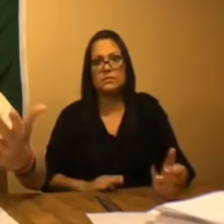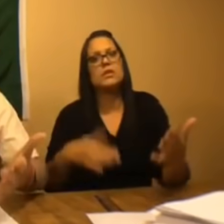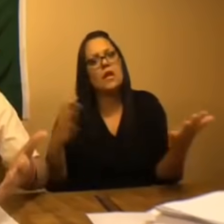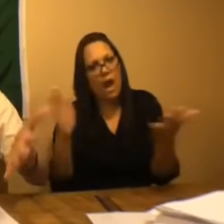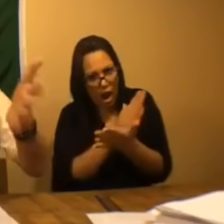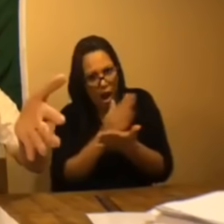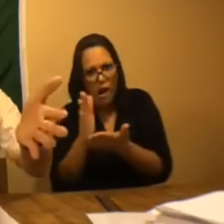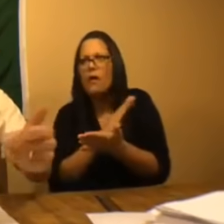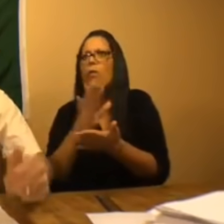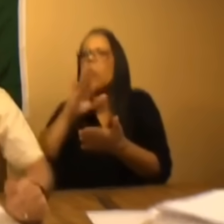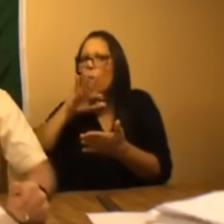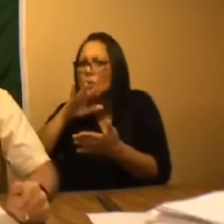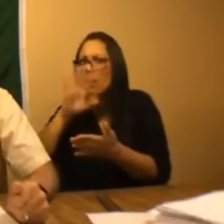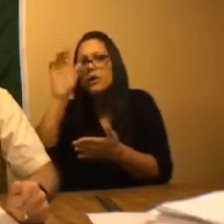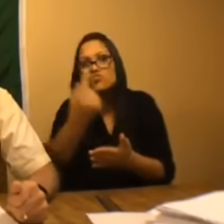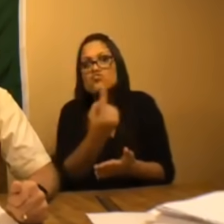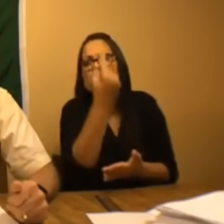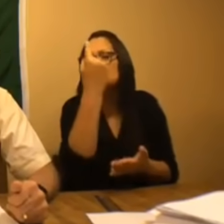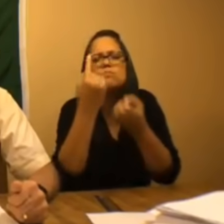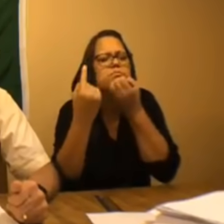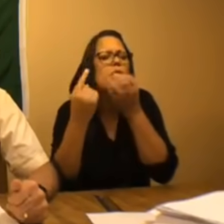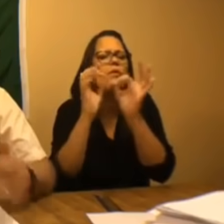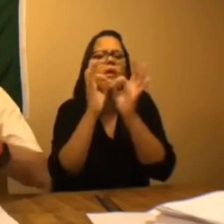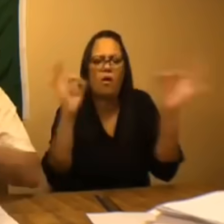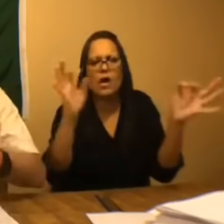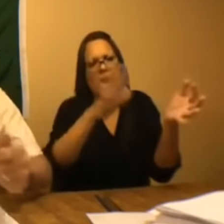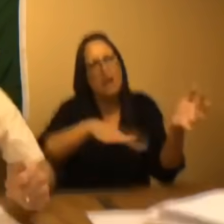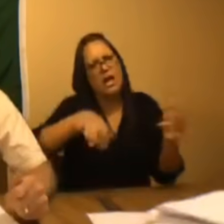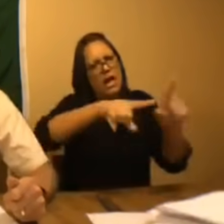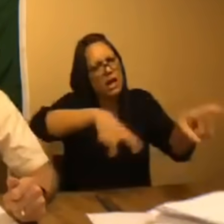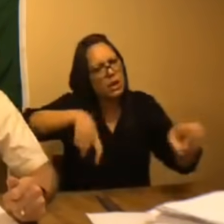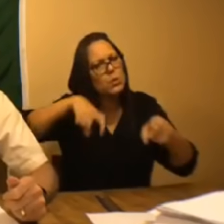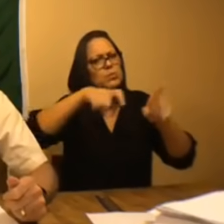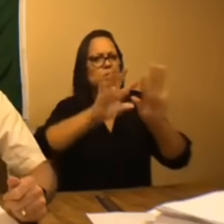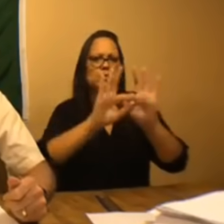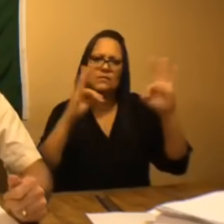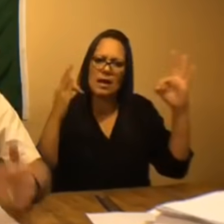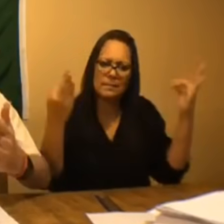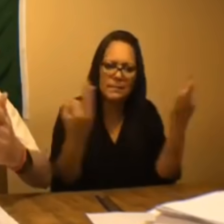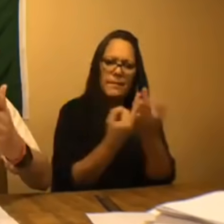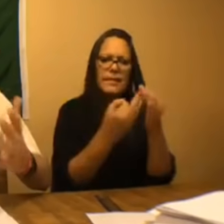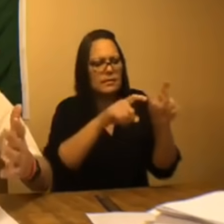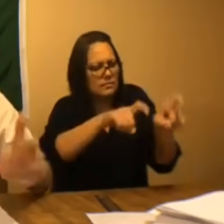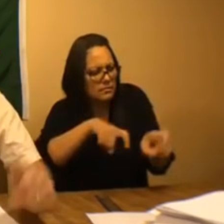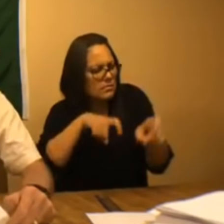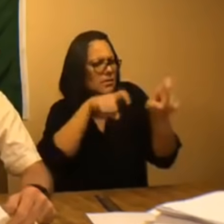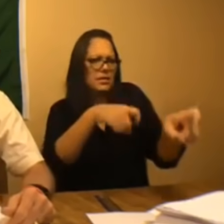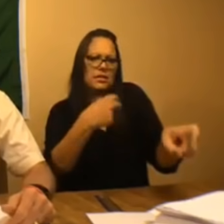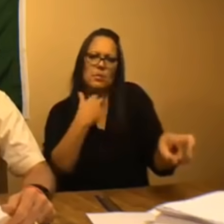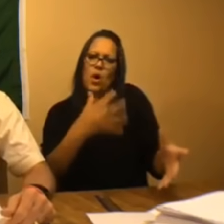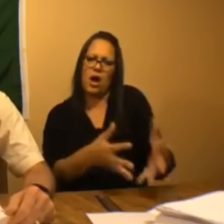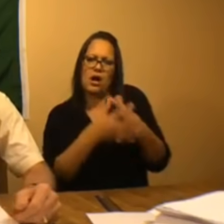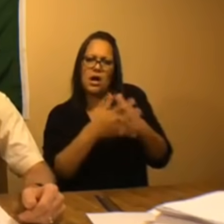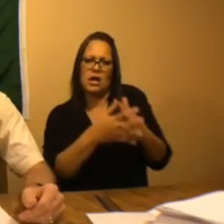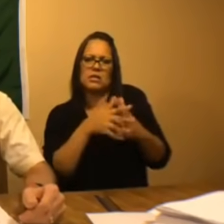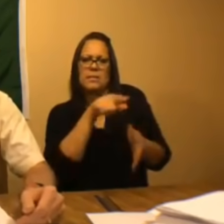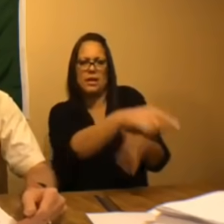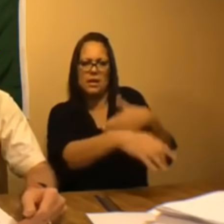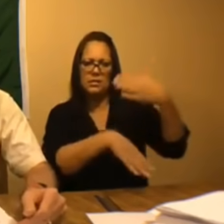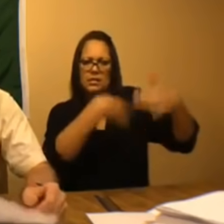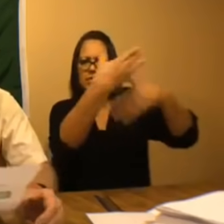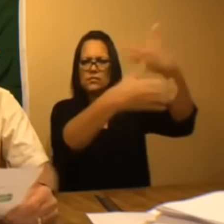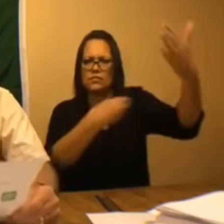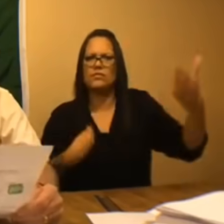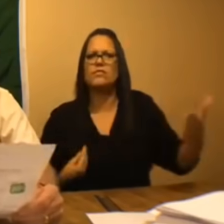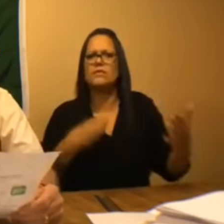que dá certo no Brasil, é a questão voltada para o agronegócio e para a agricultura familiar também. Não podemos atrapalhar o progresso